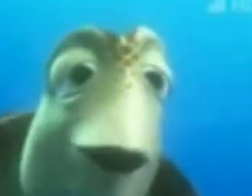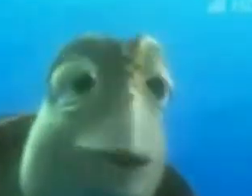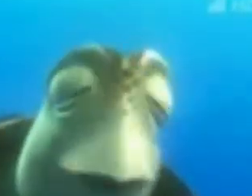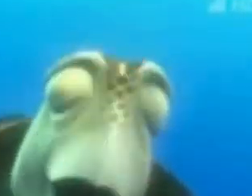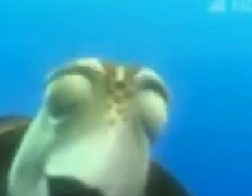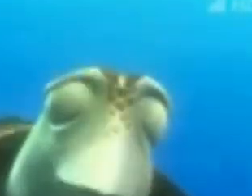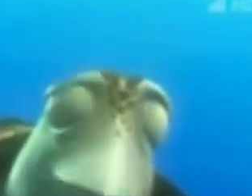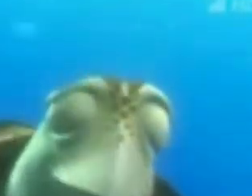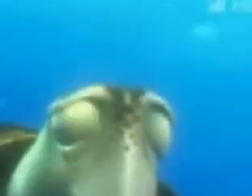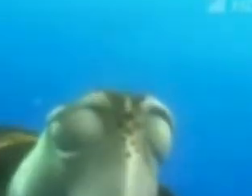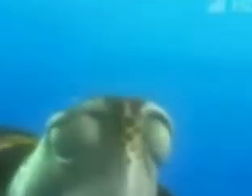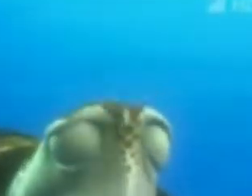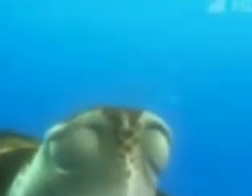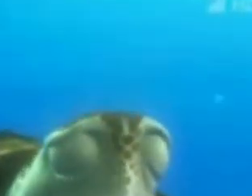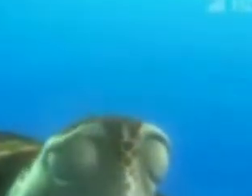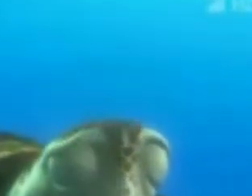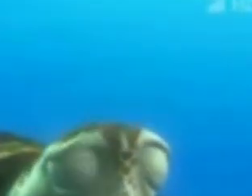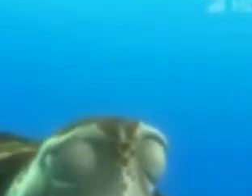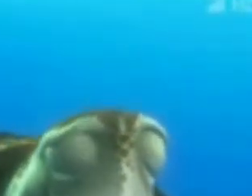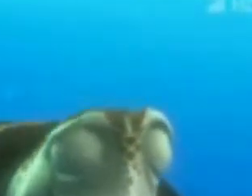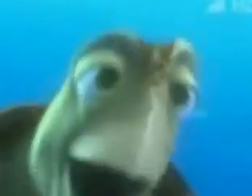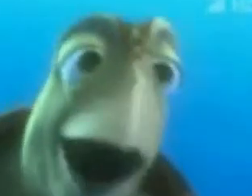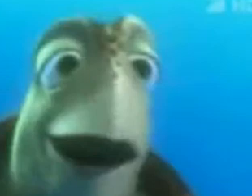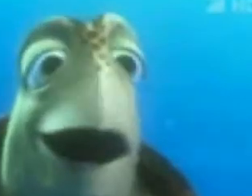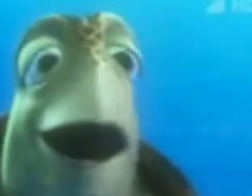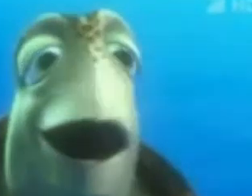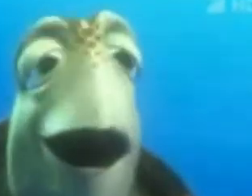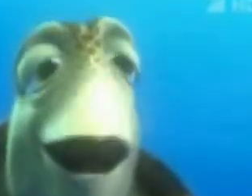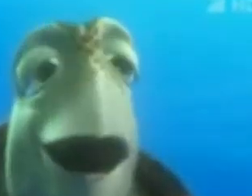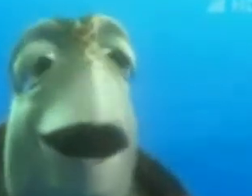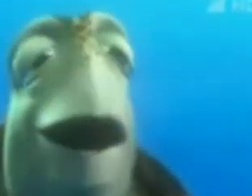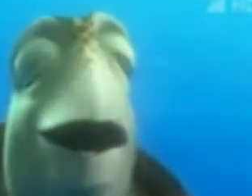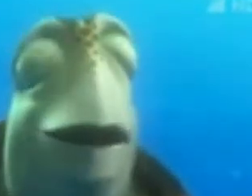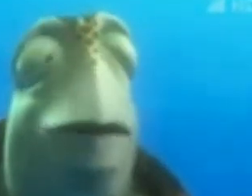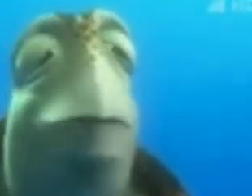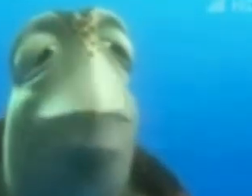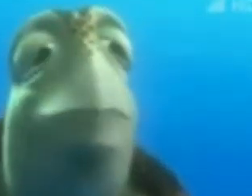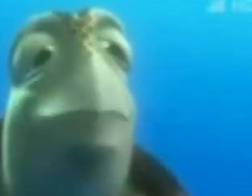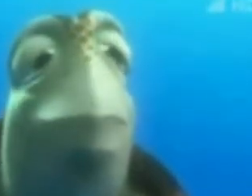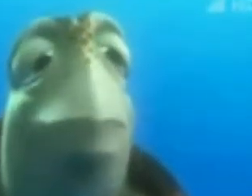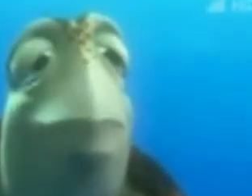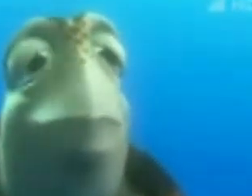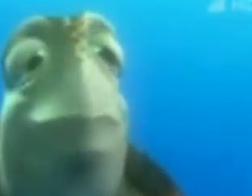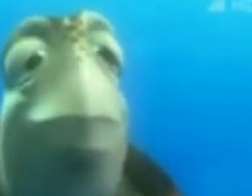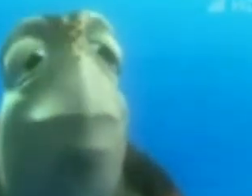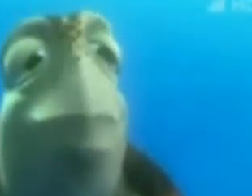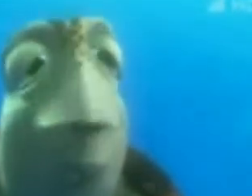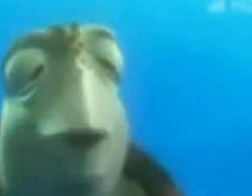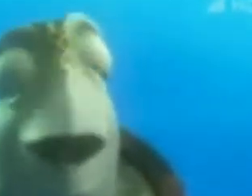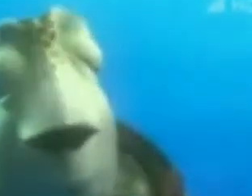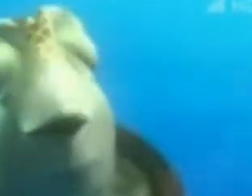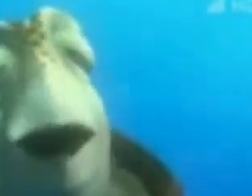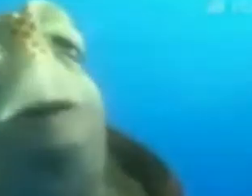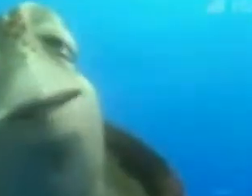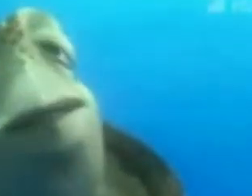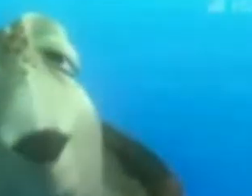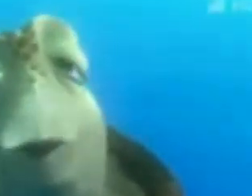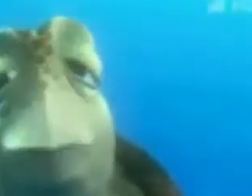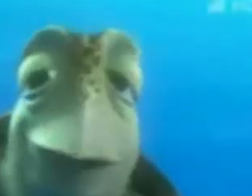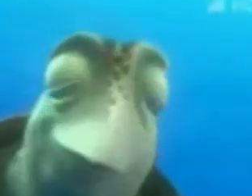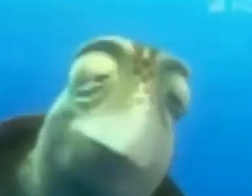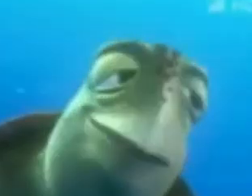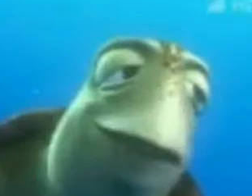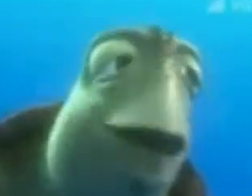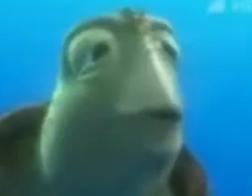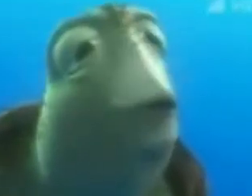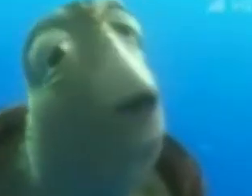de volta pra imensidão azul. Acham sozinhos? É. Mas, irmão, como vocês sabem que está na hora? A gente nunca saca,